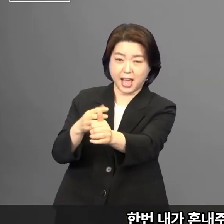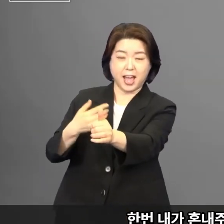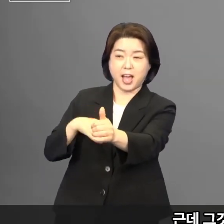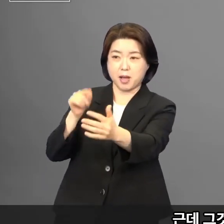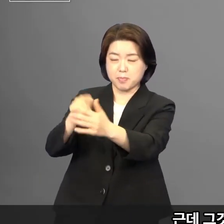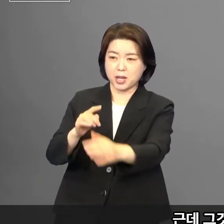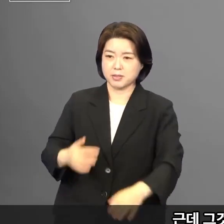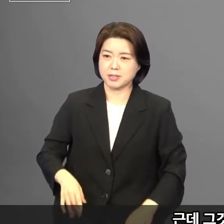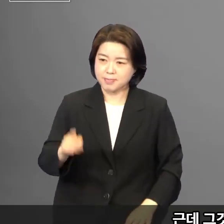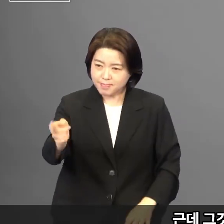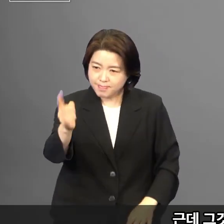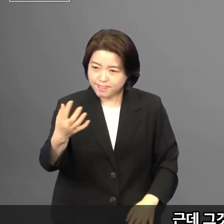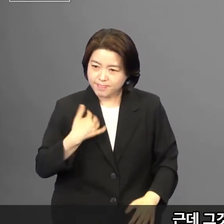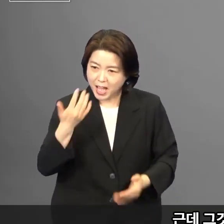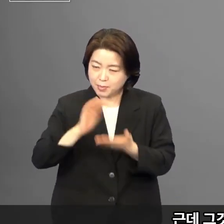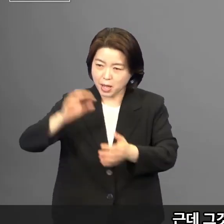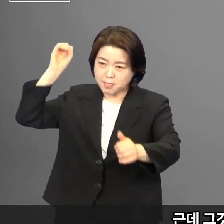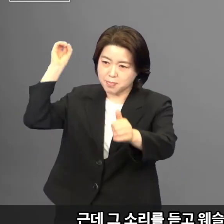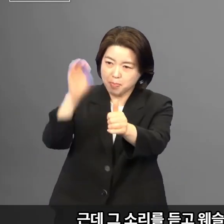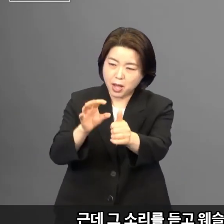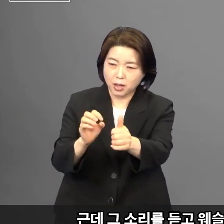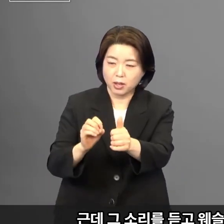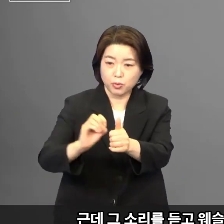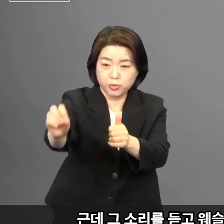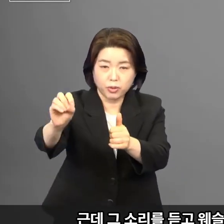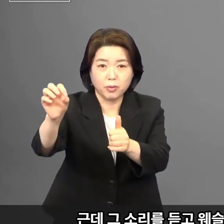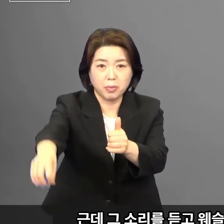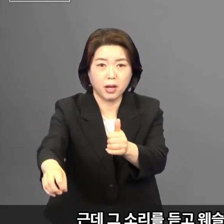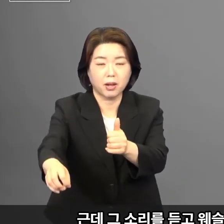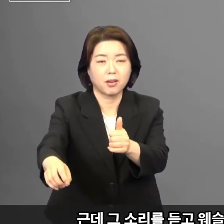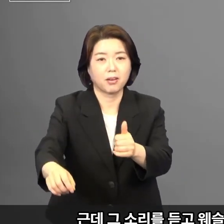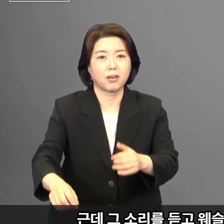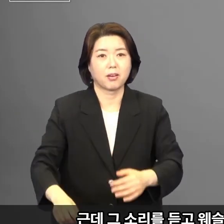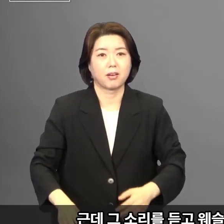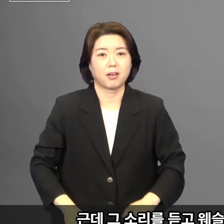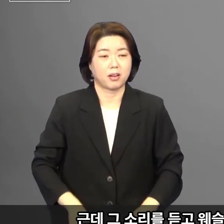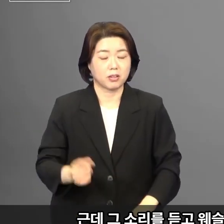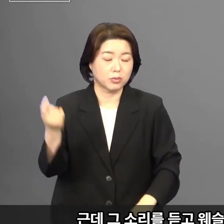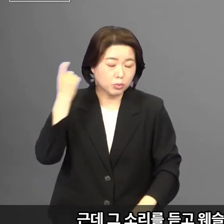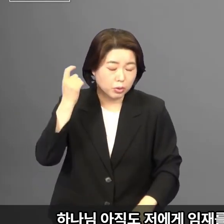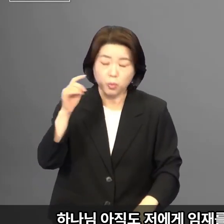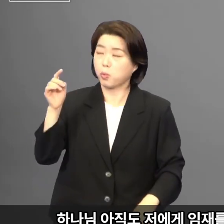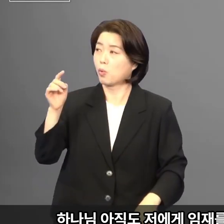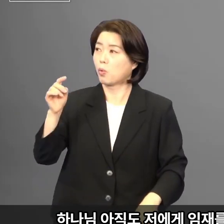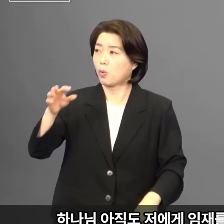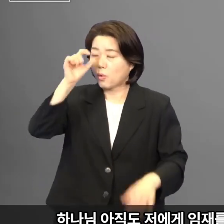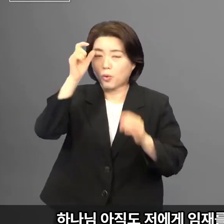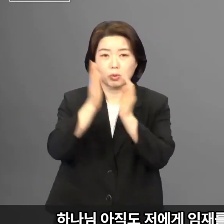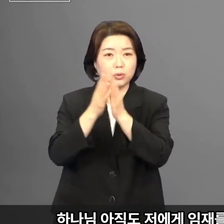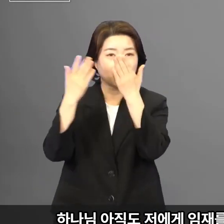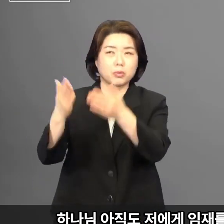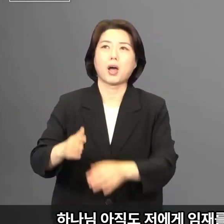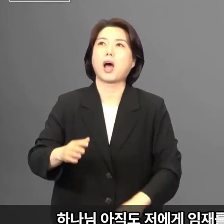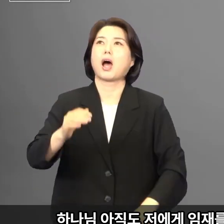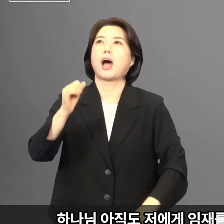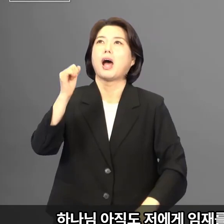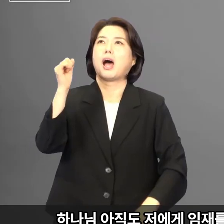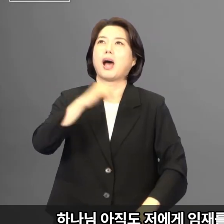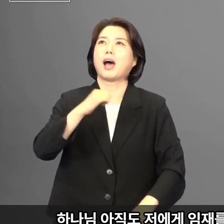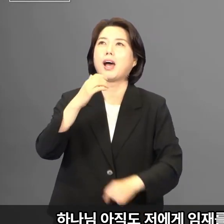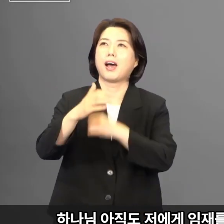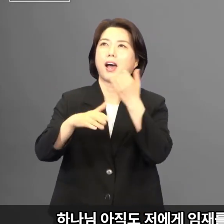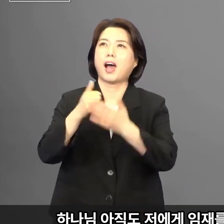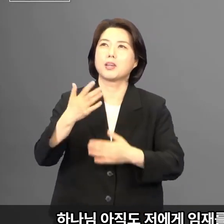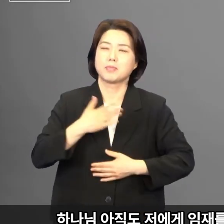벽돌을 던진 거예요. 근데 그것이 빗나갔어요. 근데 그 소리를 듣고 웨슬리가 이렇게 기도했다는 거예요. 하나님, 아직도 저에게 임재를